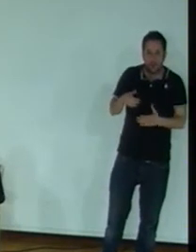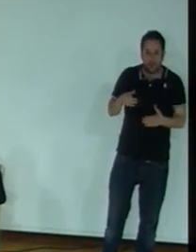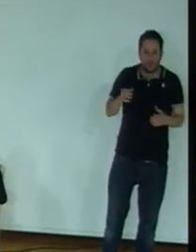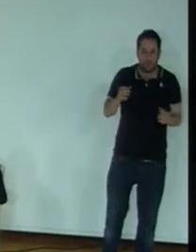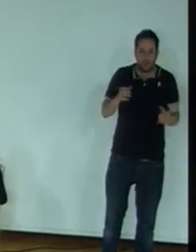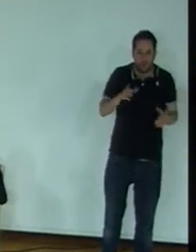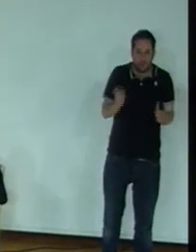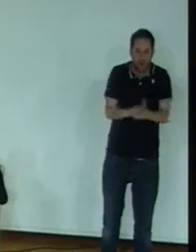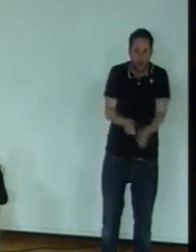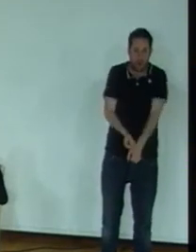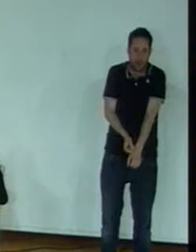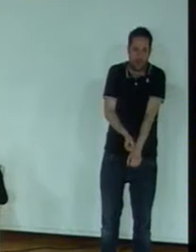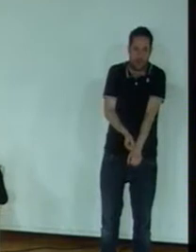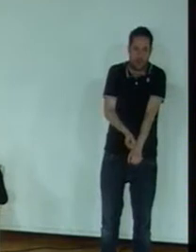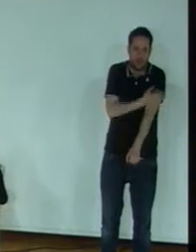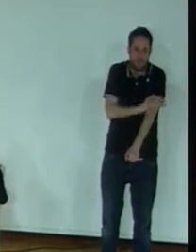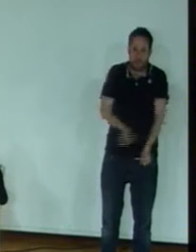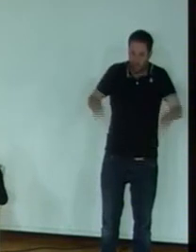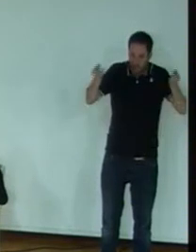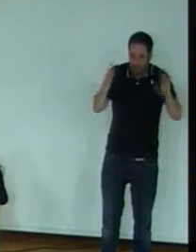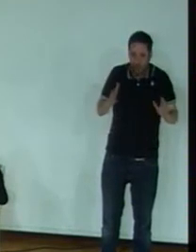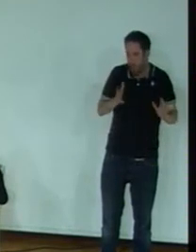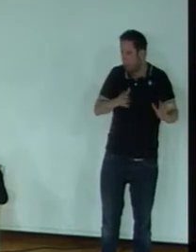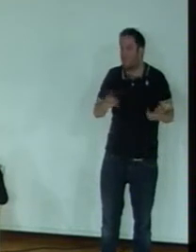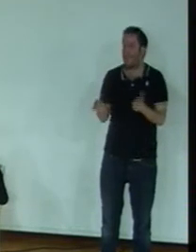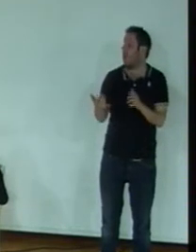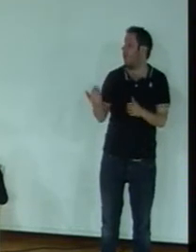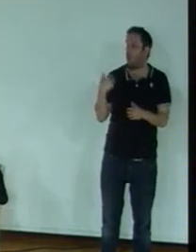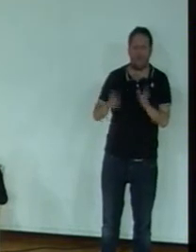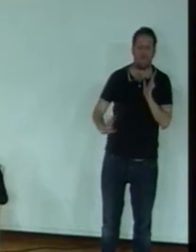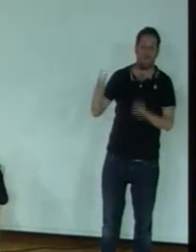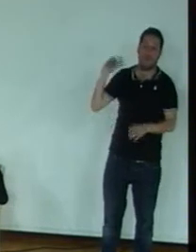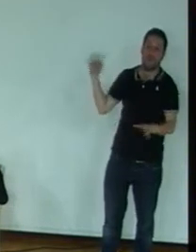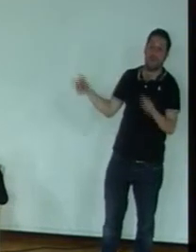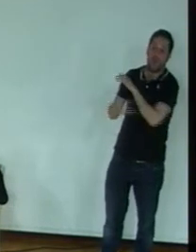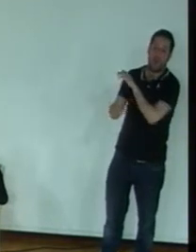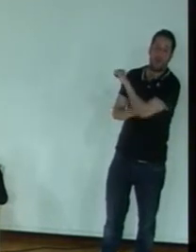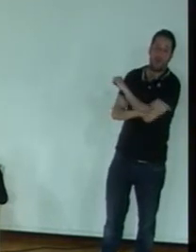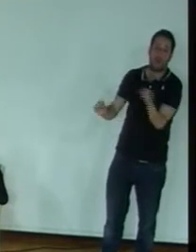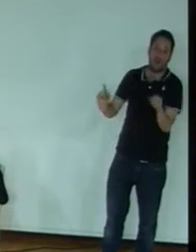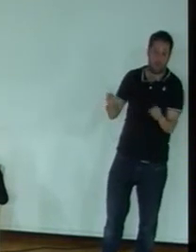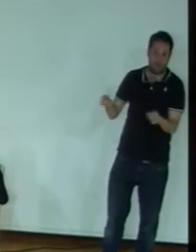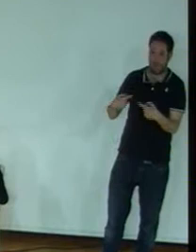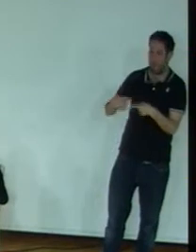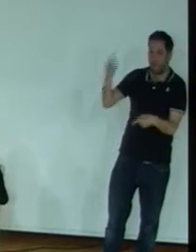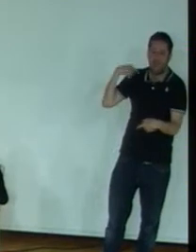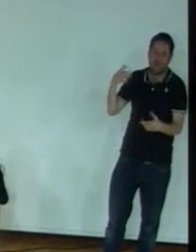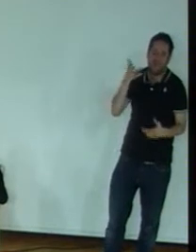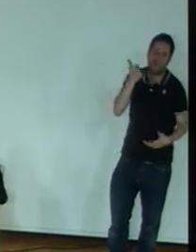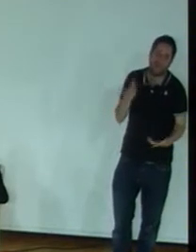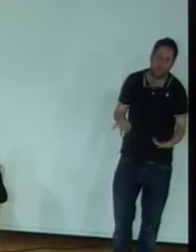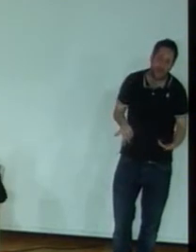démesurées, sous le coup de l'émotion, et puis avec des lois opportunistes. À la suite des attentats, c'était évident, mais on l'a vu précédemment avec